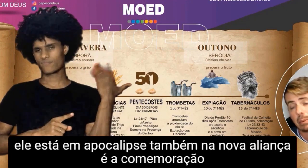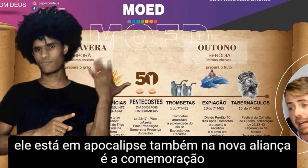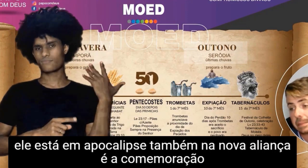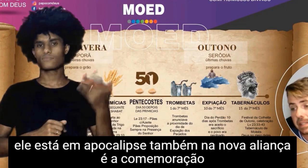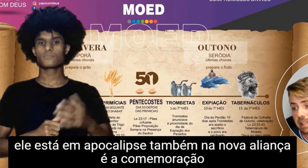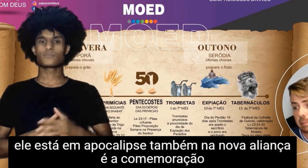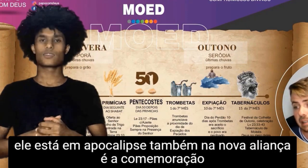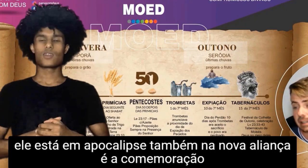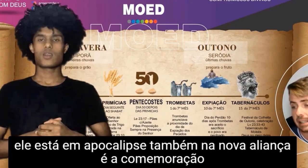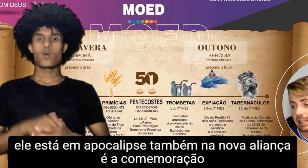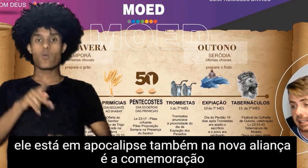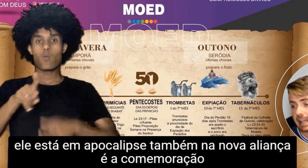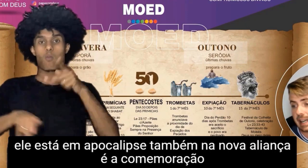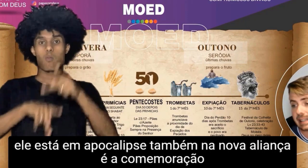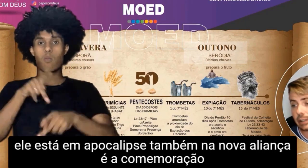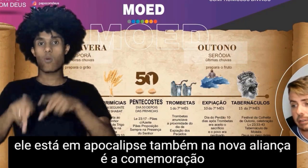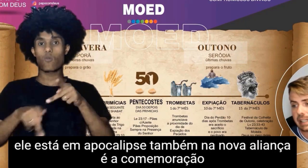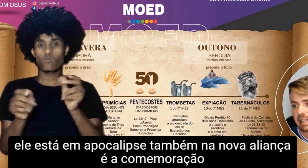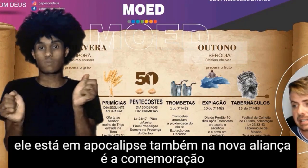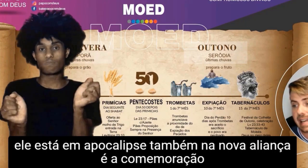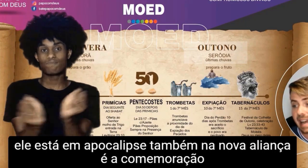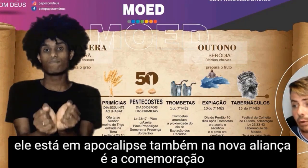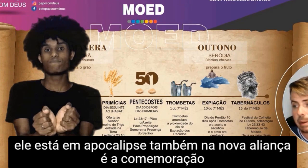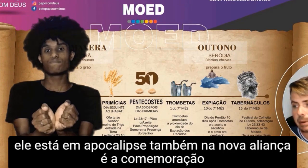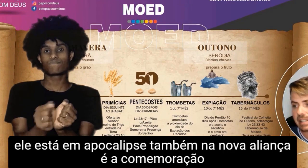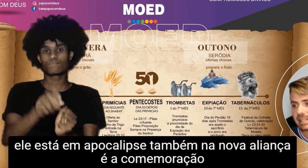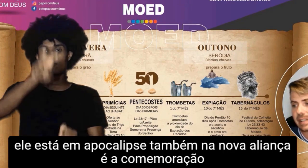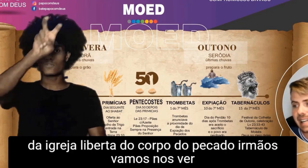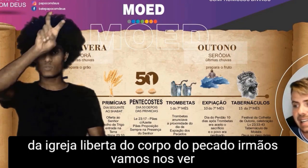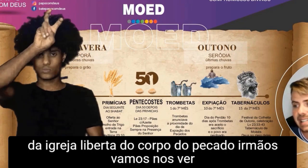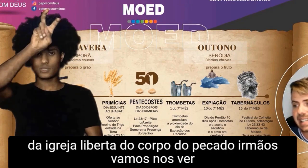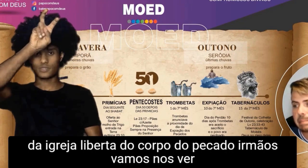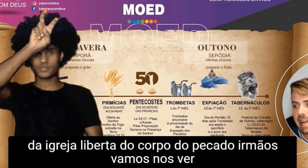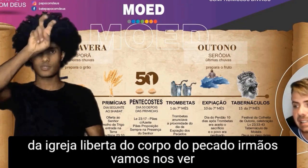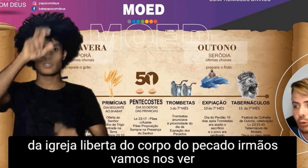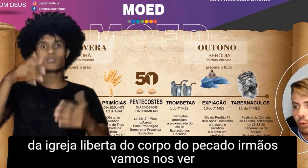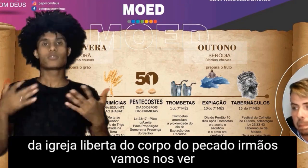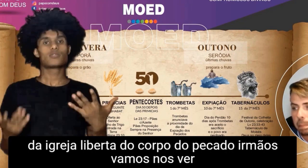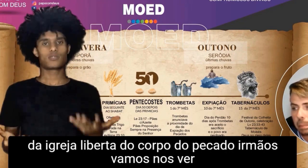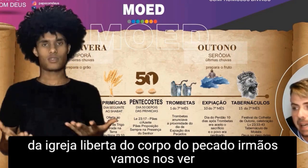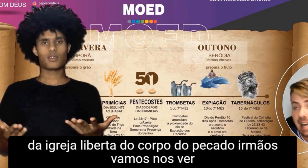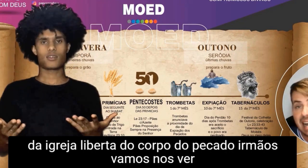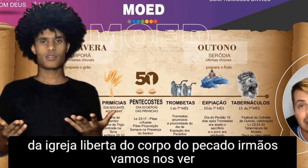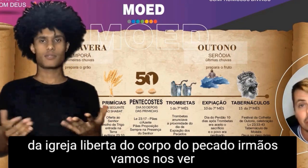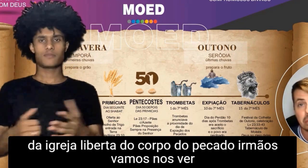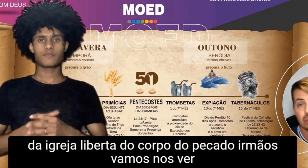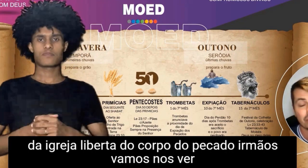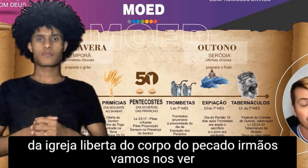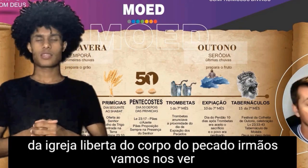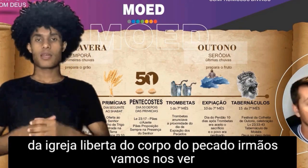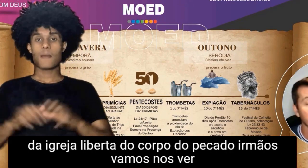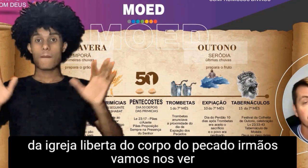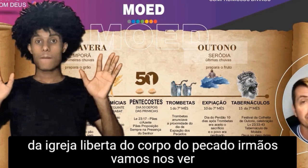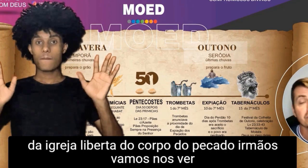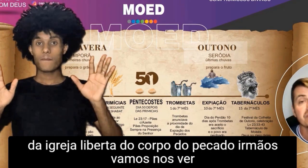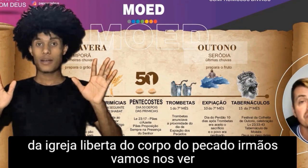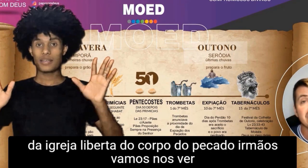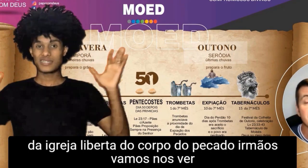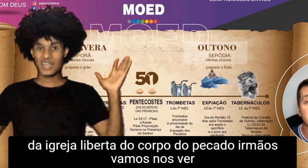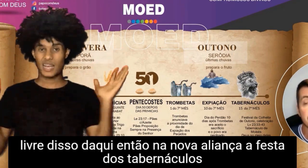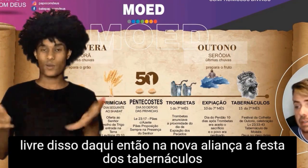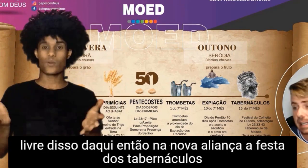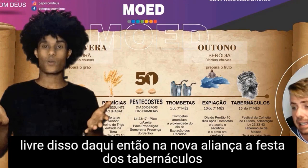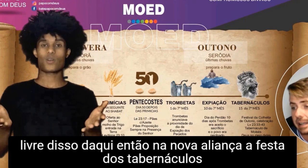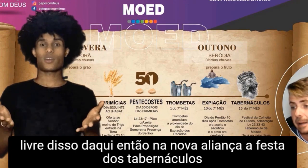está lá em Apocalipse também. Na nova aliança é a comemoração da igreja liberta do corpo do pecado, irmãos. Vamos